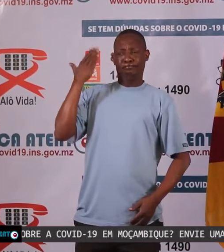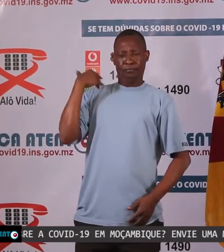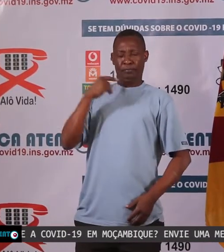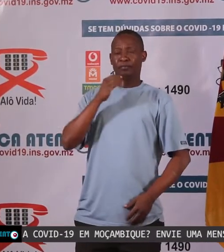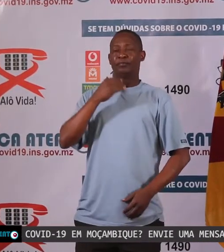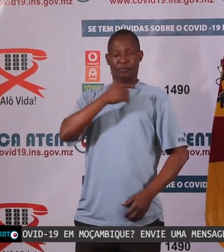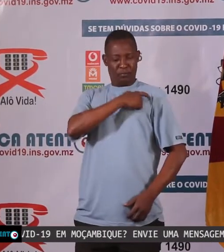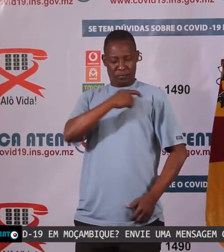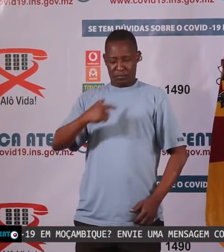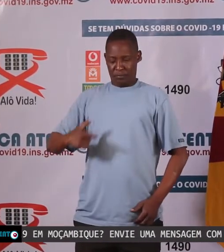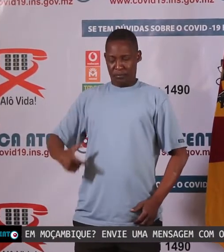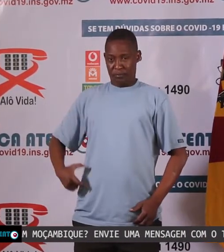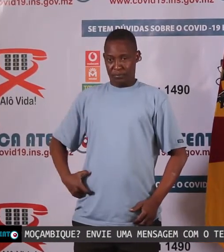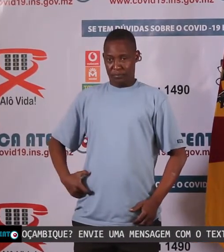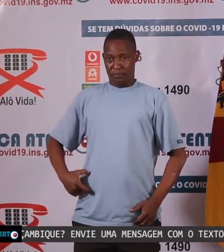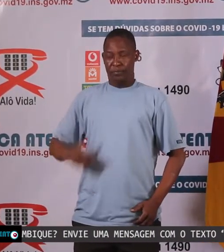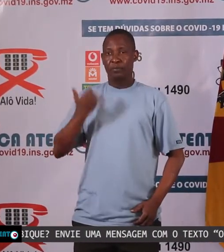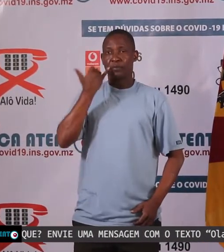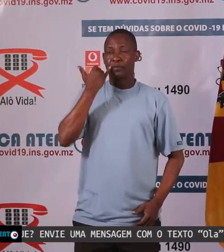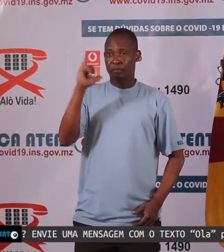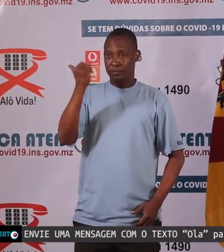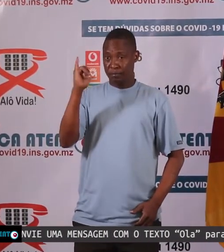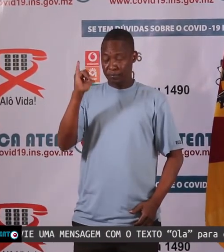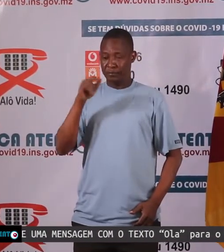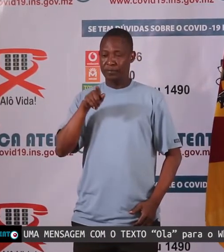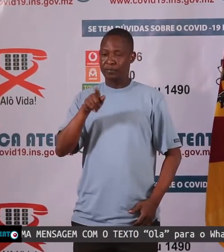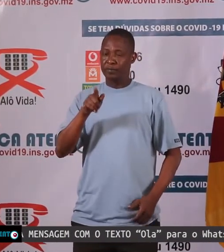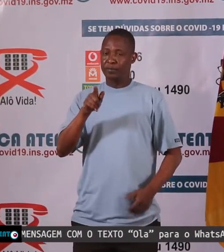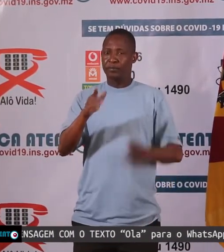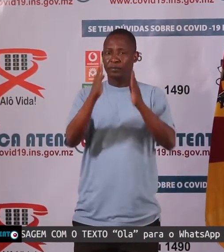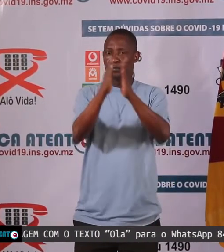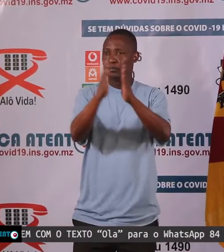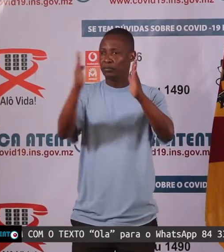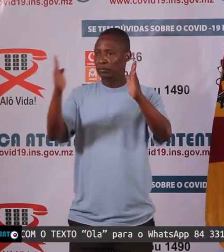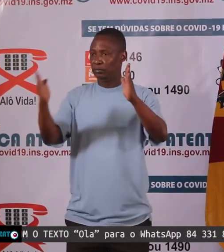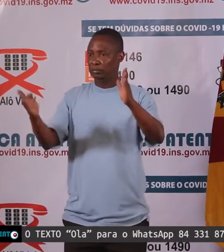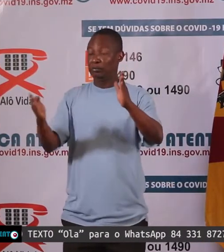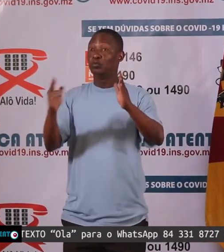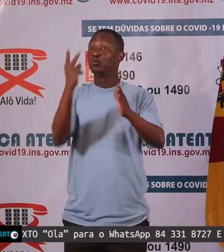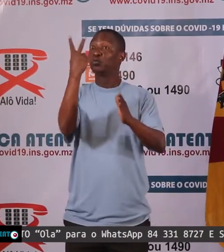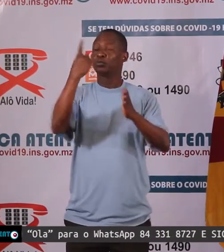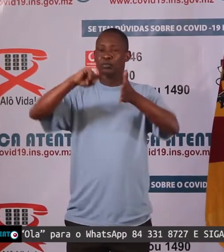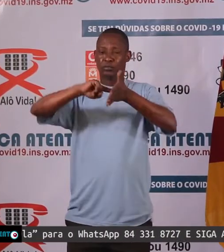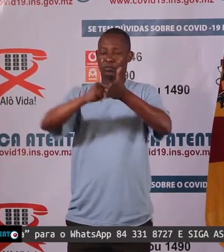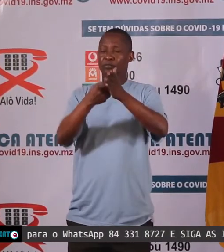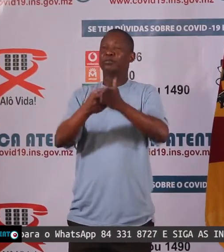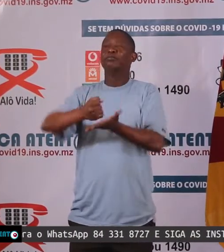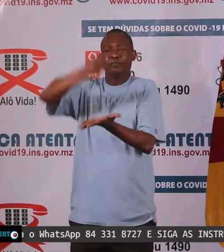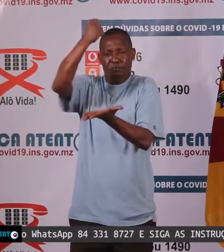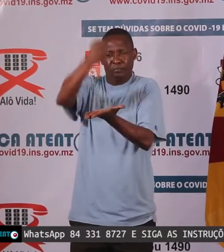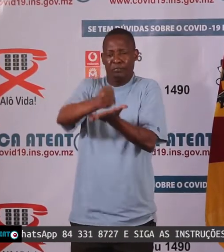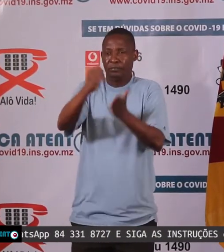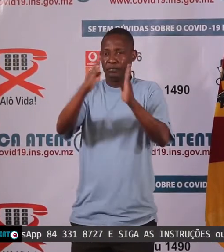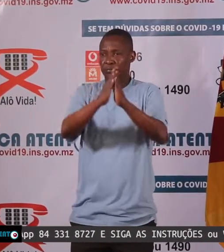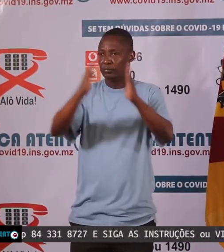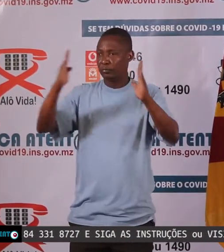da República, prorrogou pela segunda vez, através do Decreto Presidencial número 14/2020, de 20